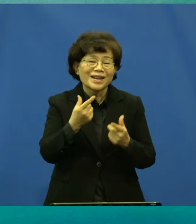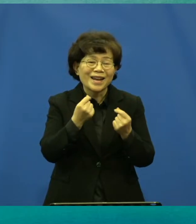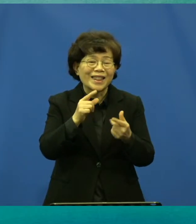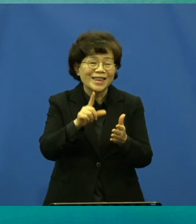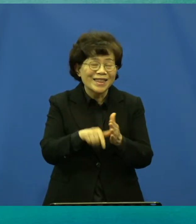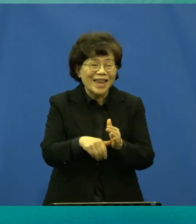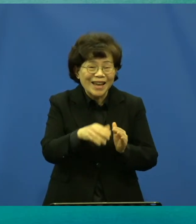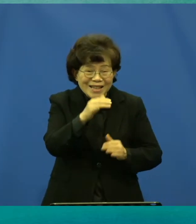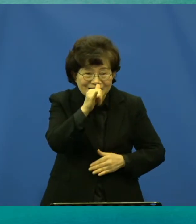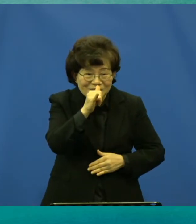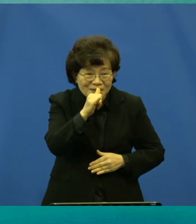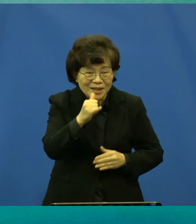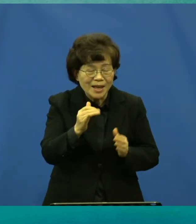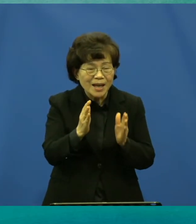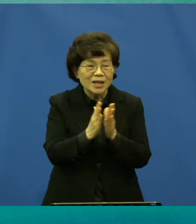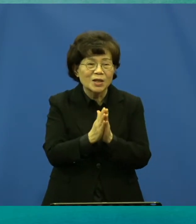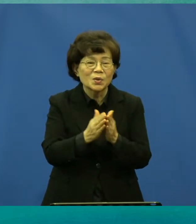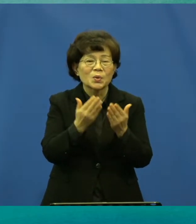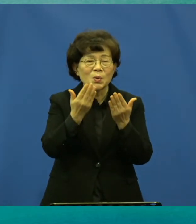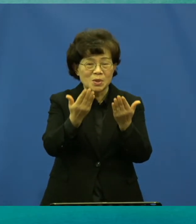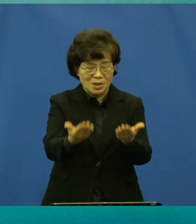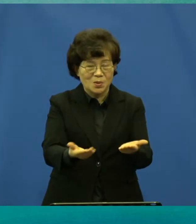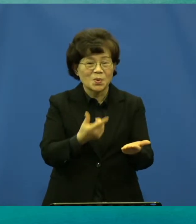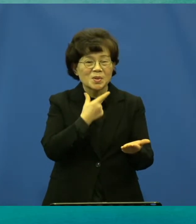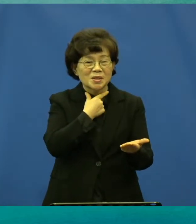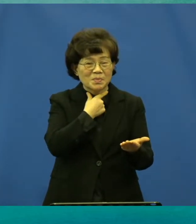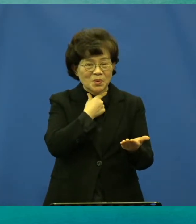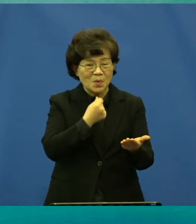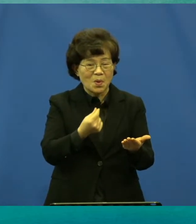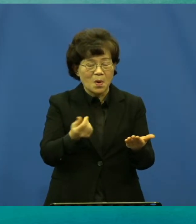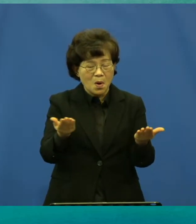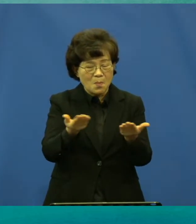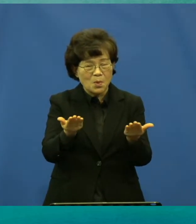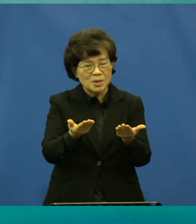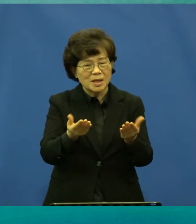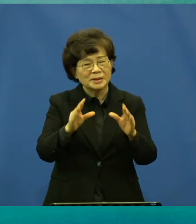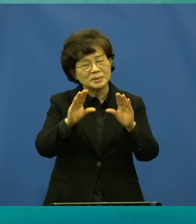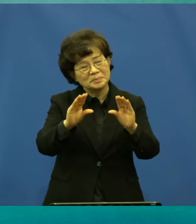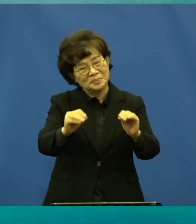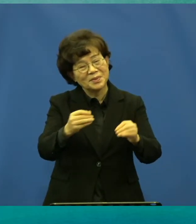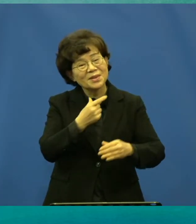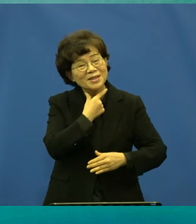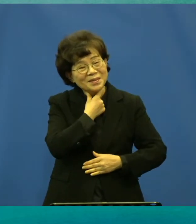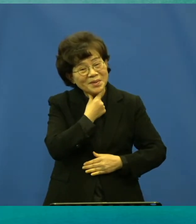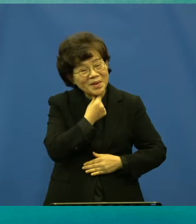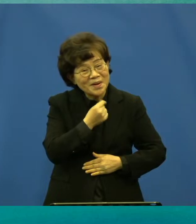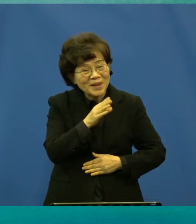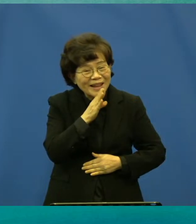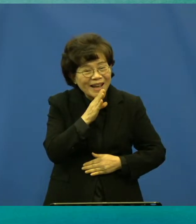없었습니까? 기도도 좀 쉬고 싶고, 봉사도 당분간 쉬고 싶고,